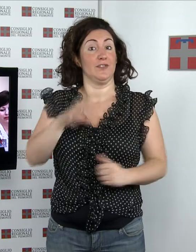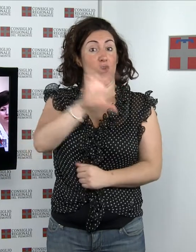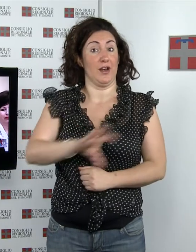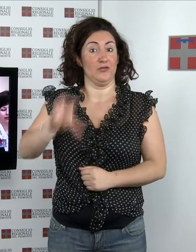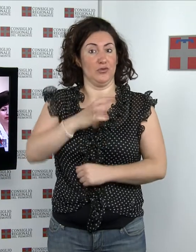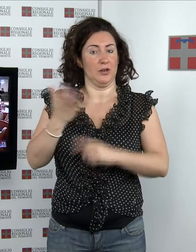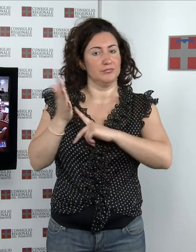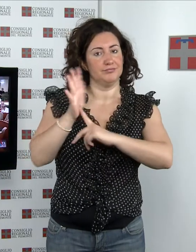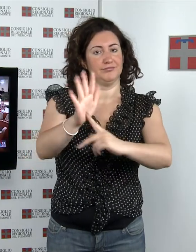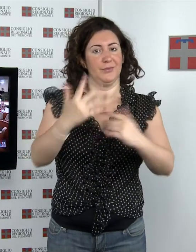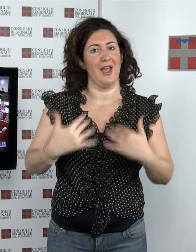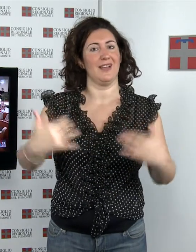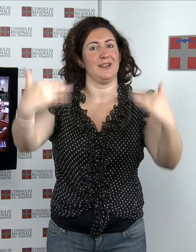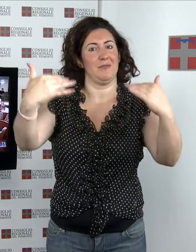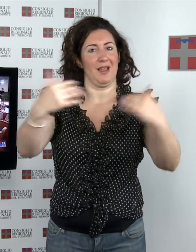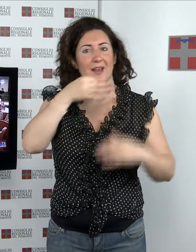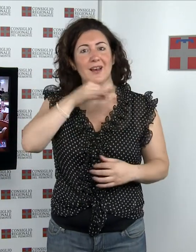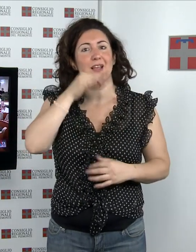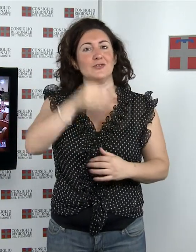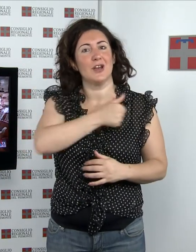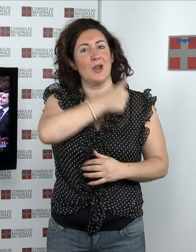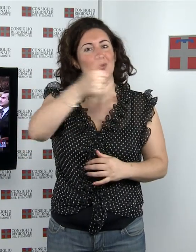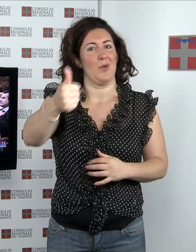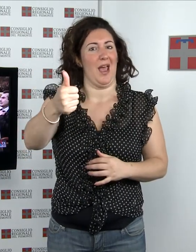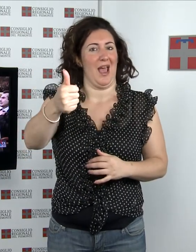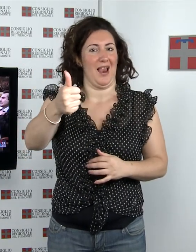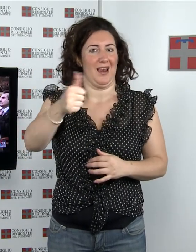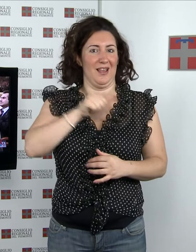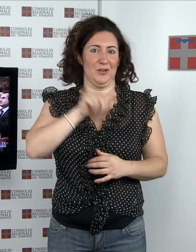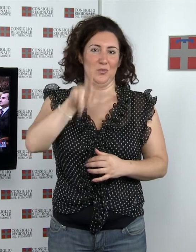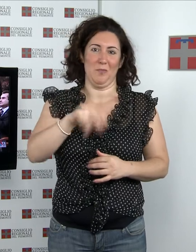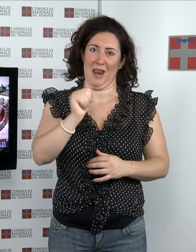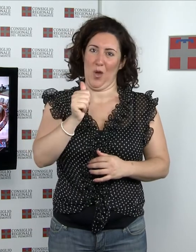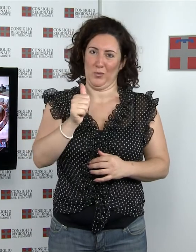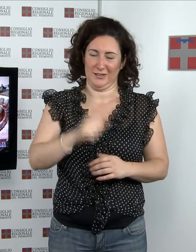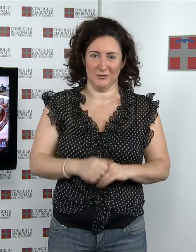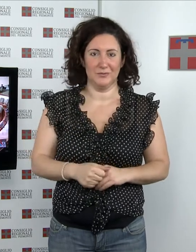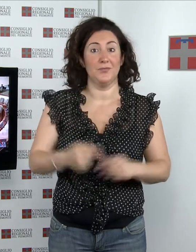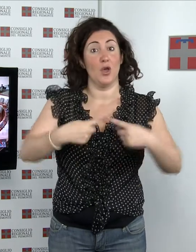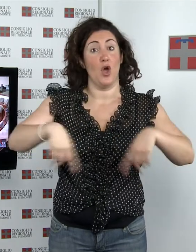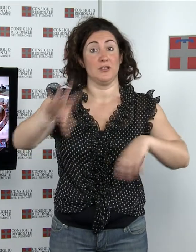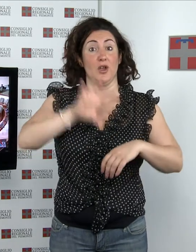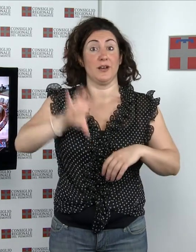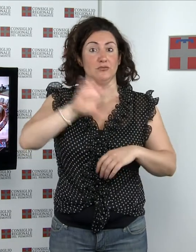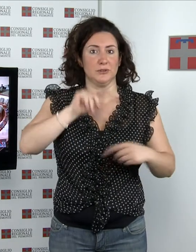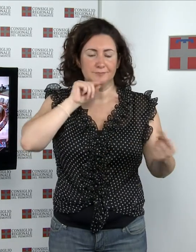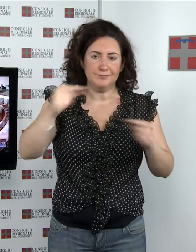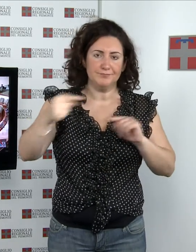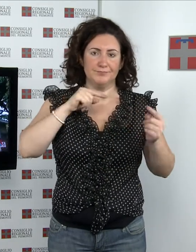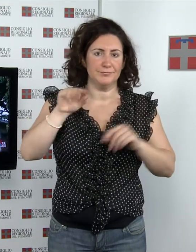all'assemblea la relazione annuale dell'attività svolta nel corso del 2011 il consiglio regionale ha poi discusso sulla richiesta di trasferire in